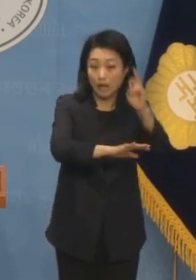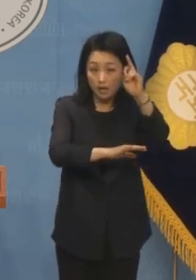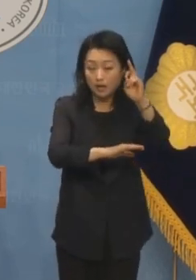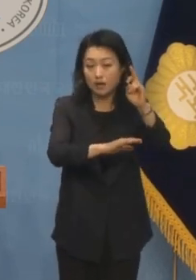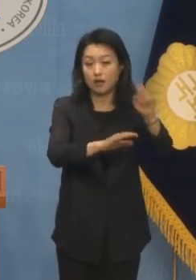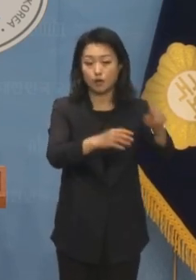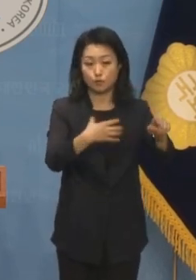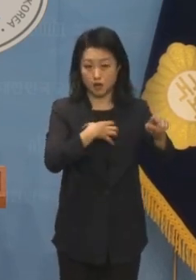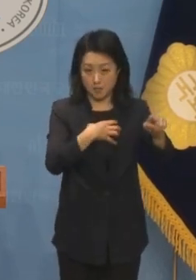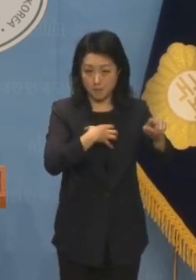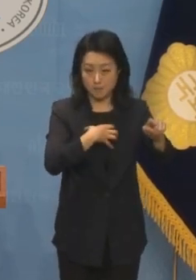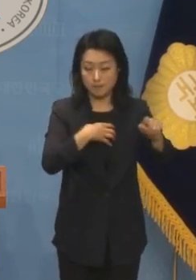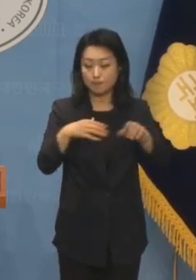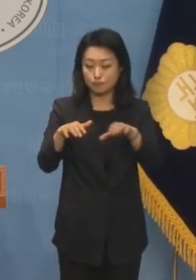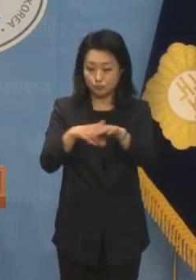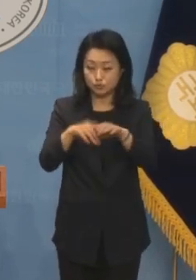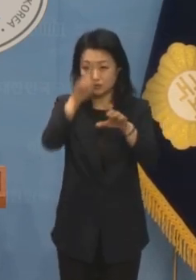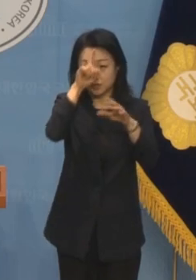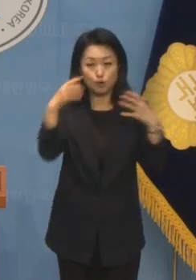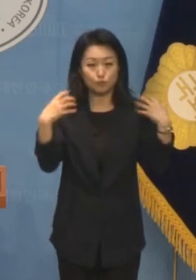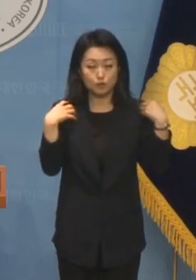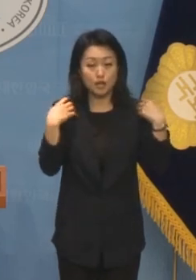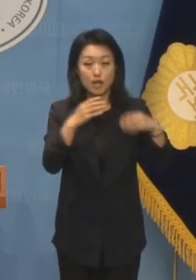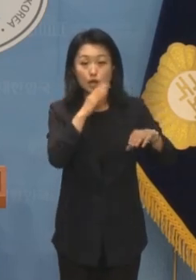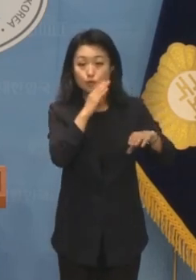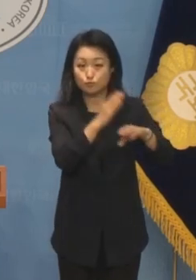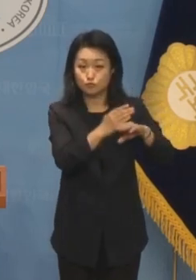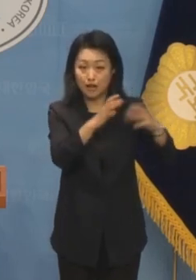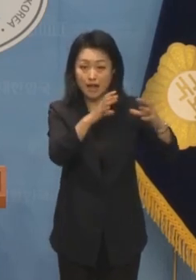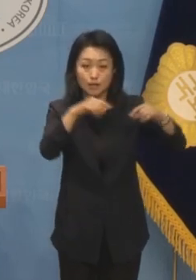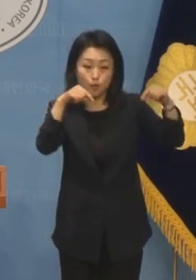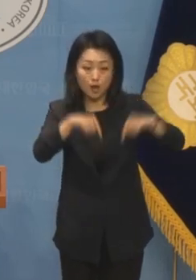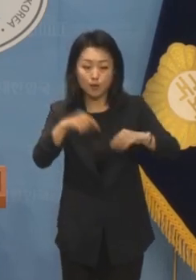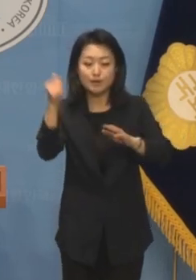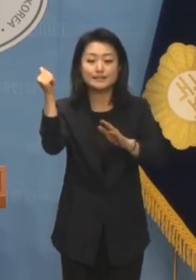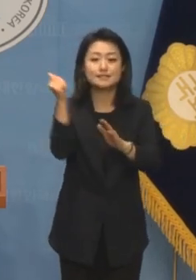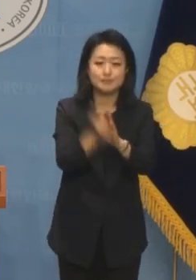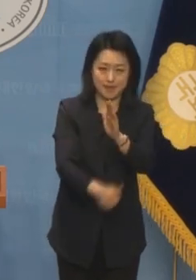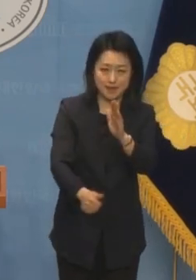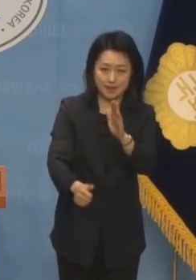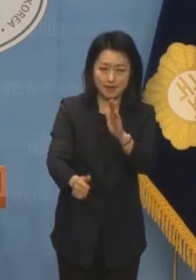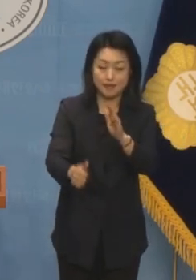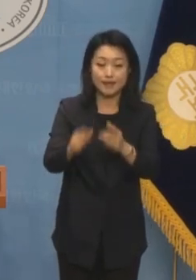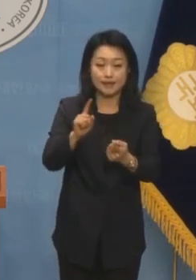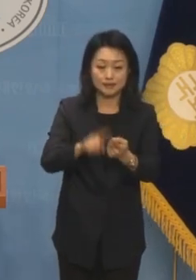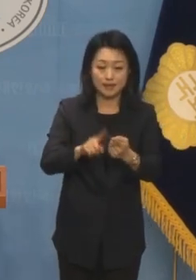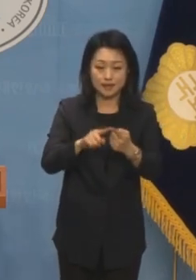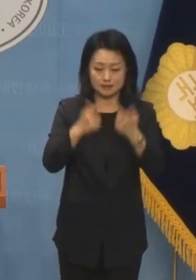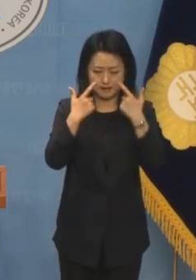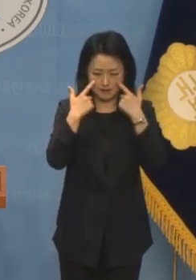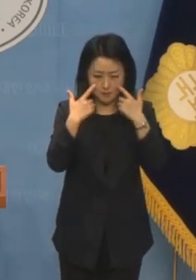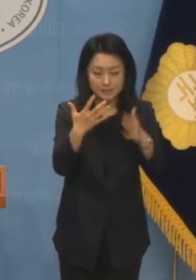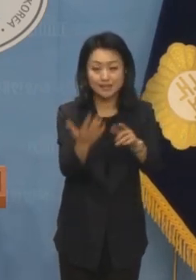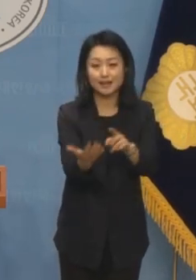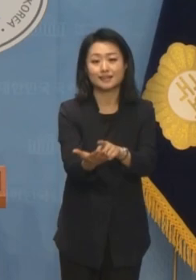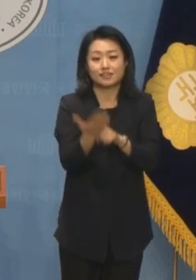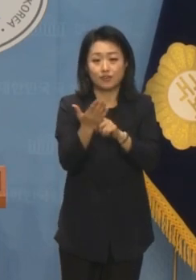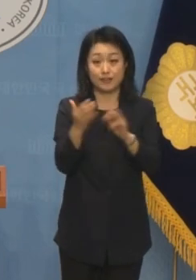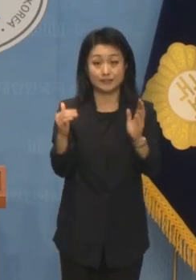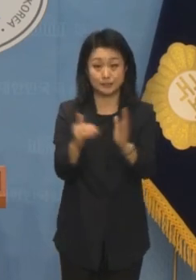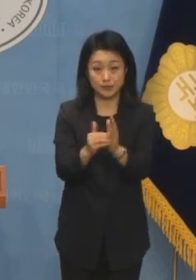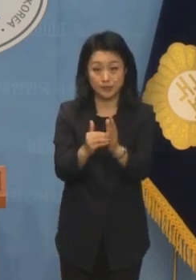있으며 문재인 정부의 대북 굴직 외교가 실패했다는 것이 명백한 사실로